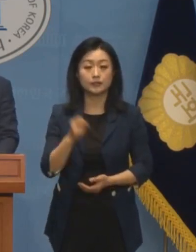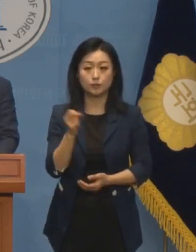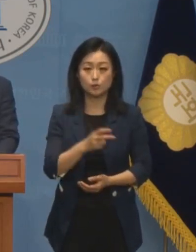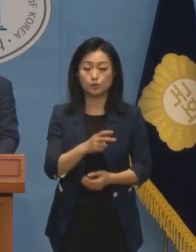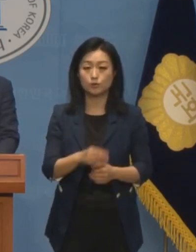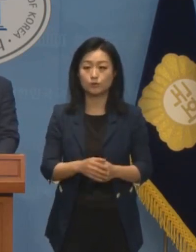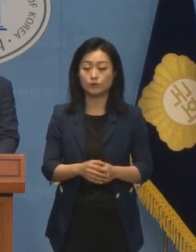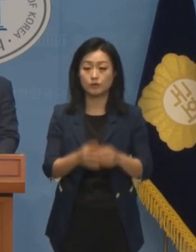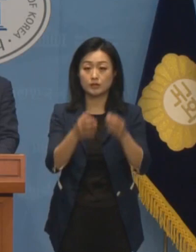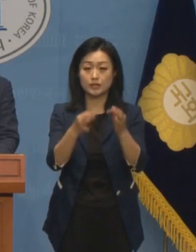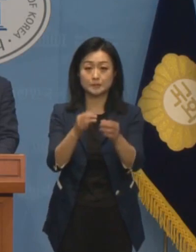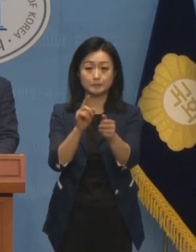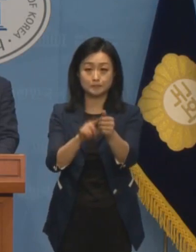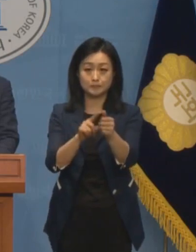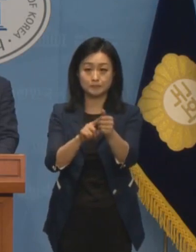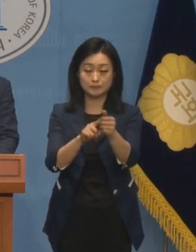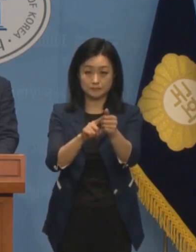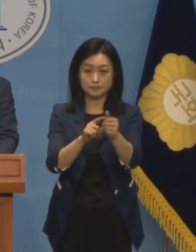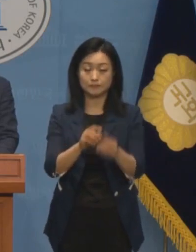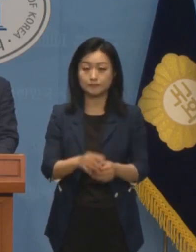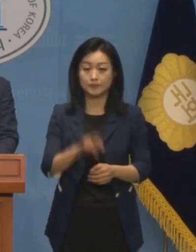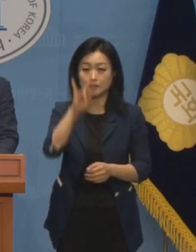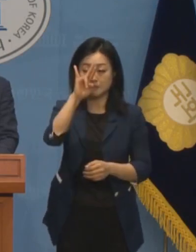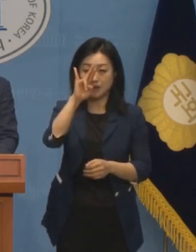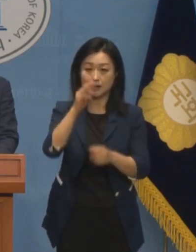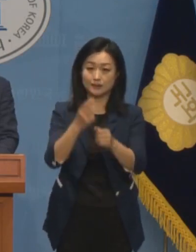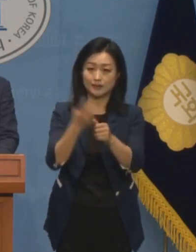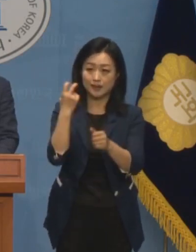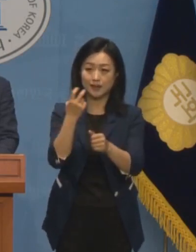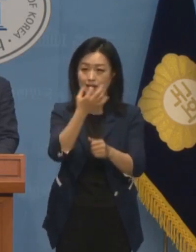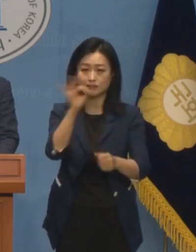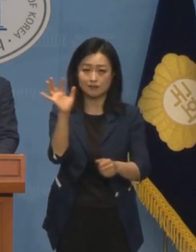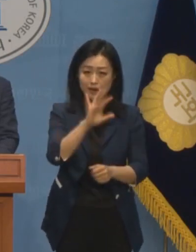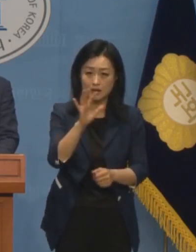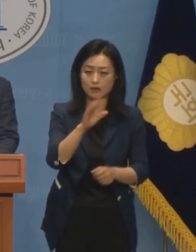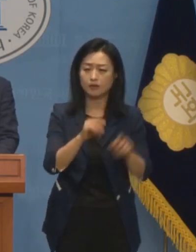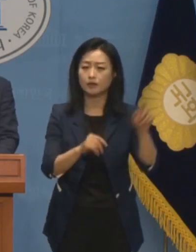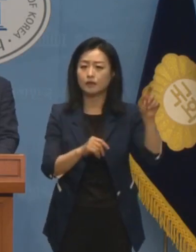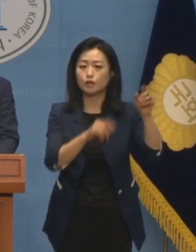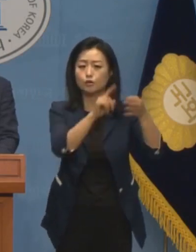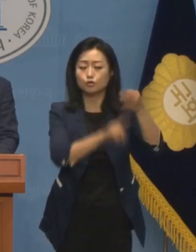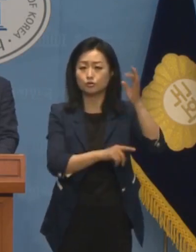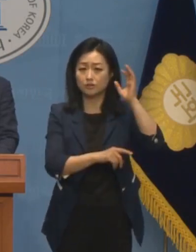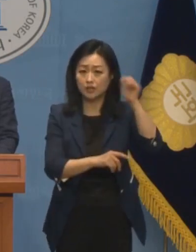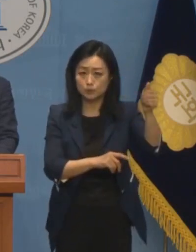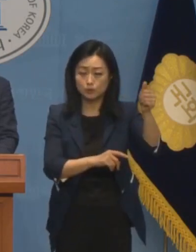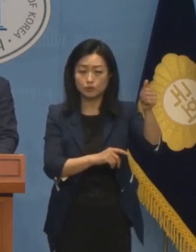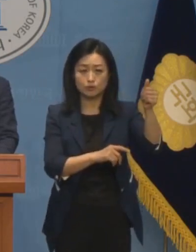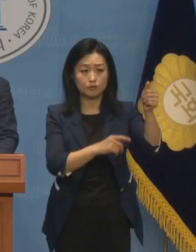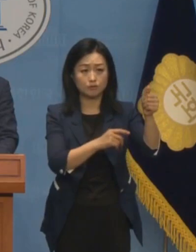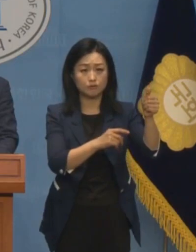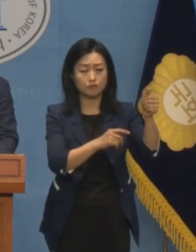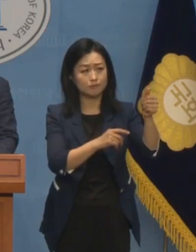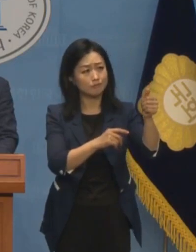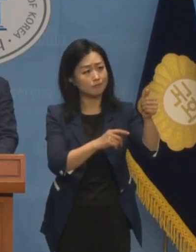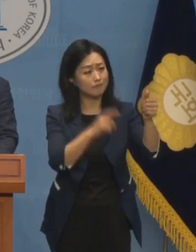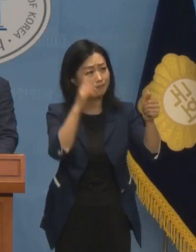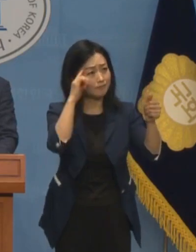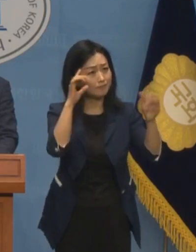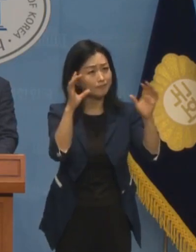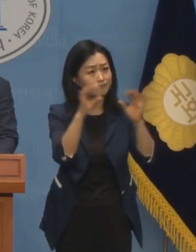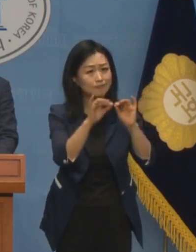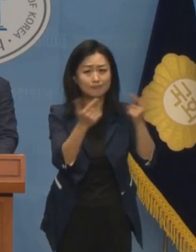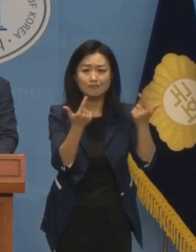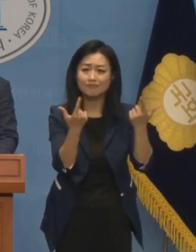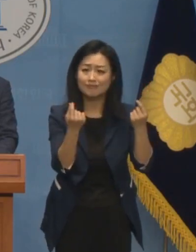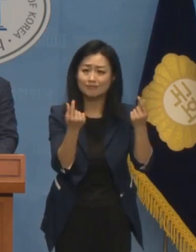김 후보자의 글은 국정농단 사건을 수사한 윤석열 대통령마저 부정하는 것입니다.